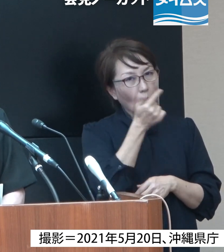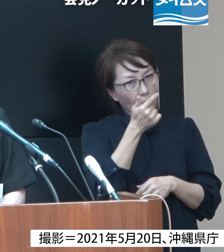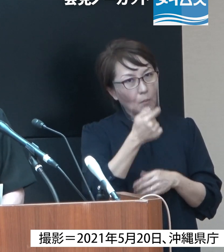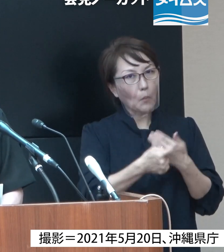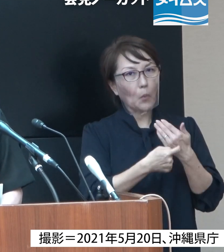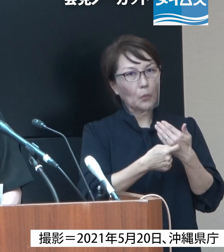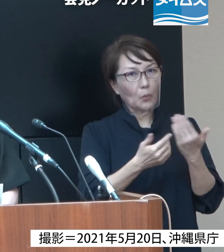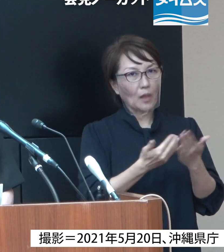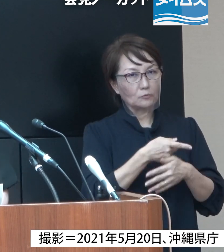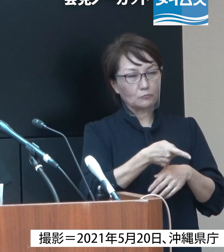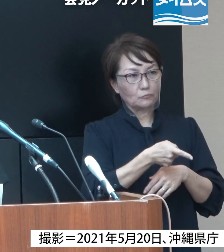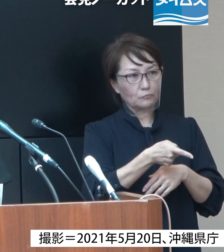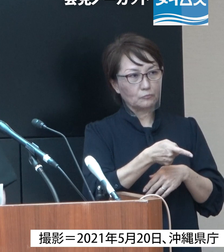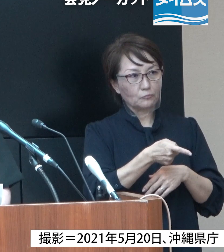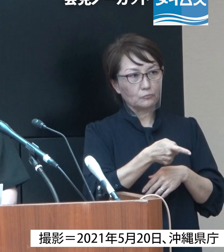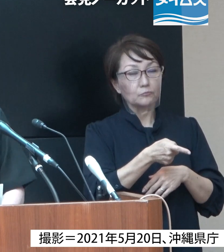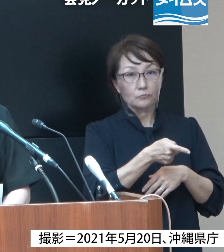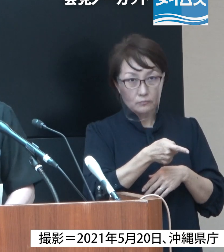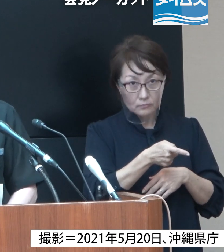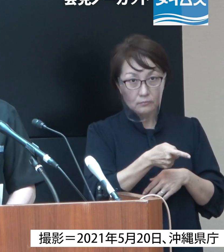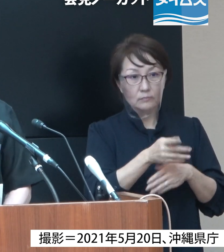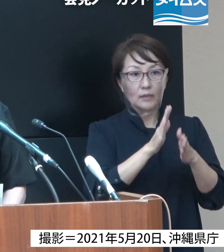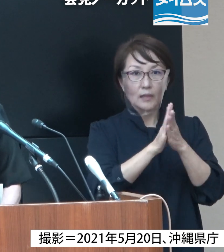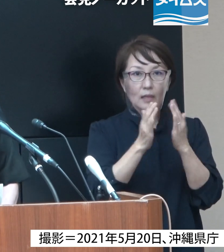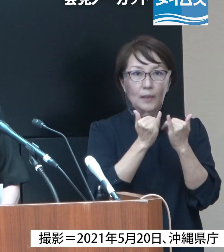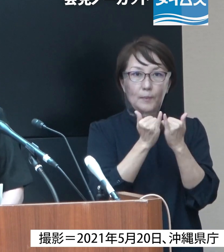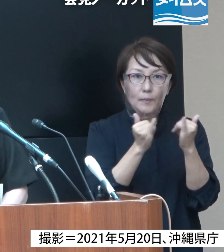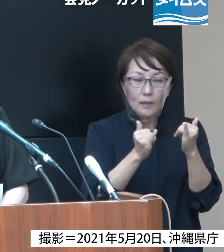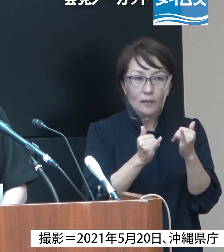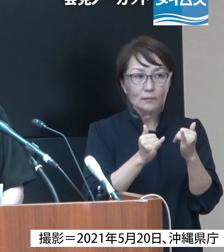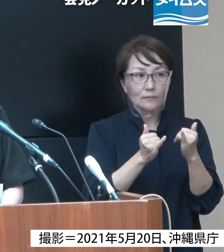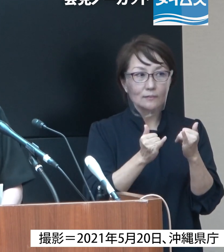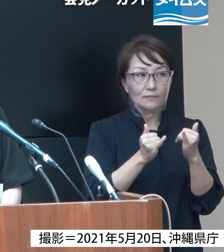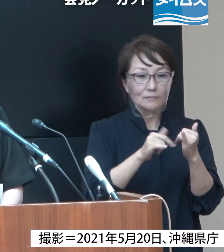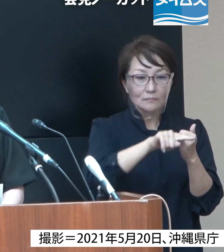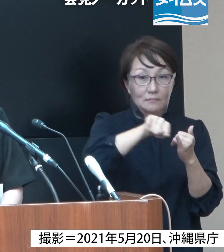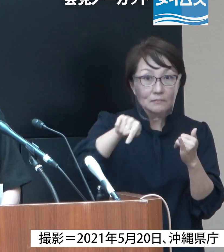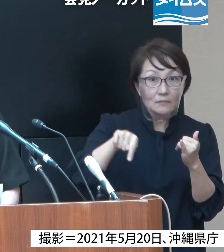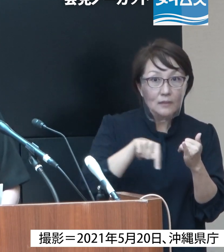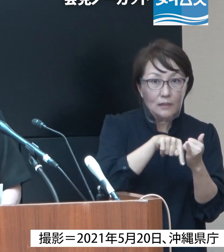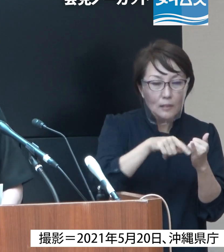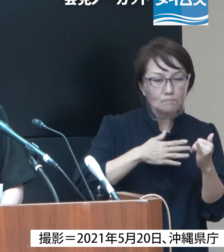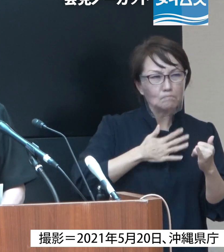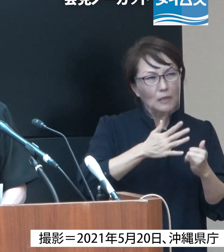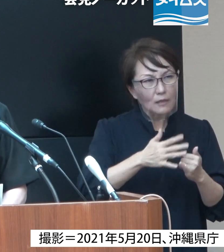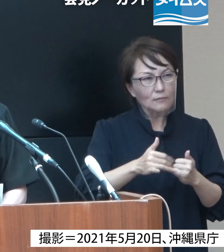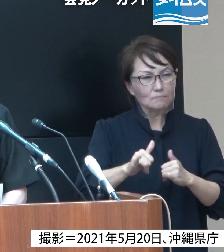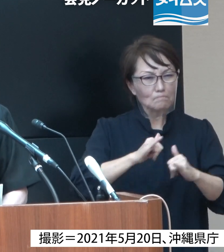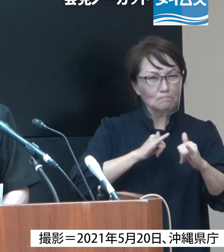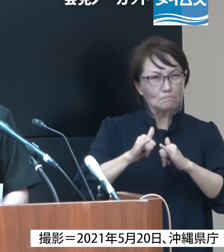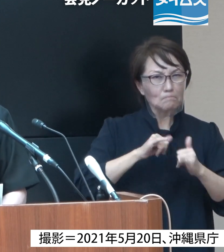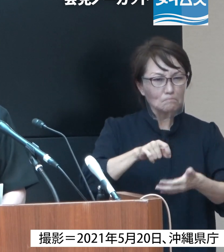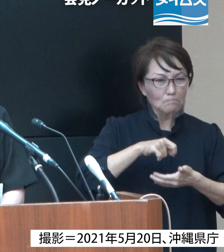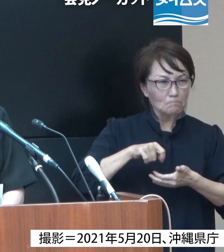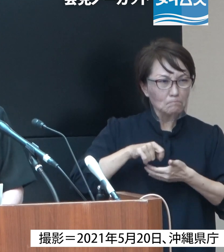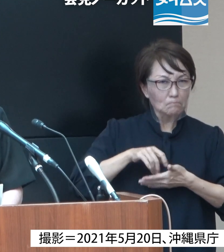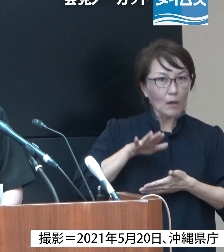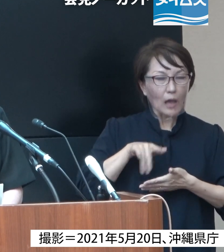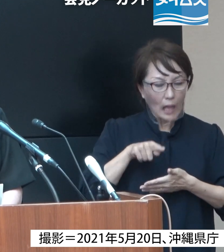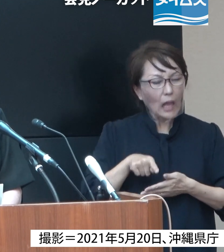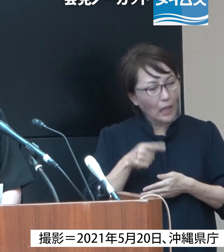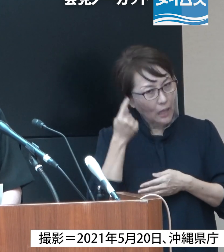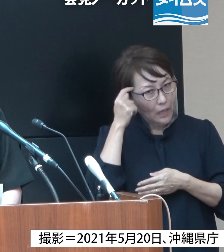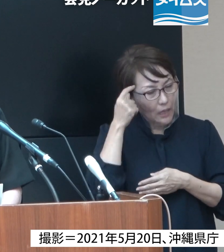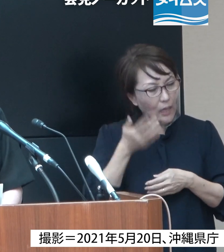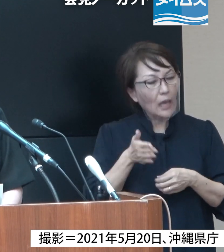。それから県民の方からの苦情なども入っておりますので、そういったことも加味して、県の職